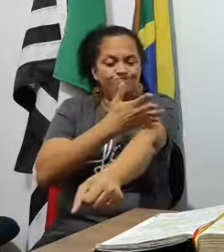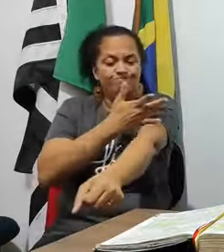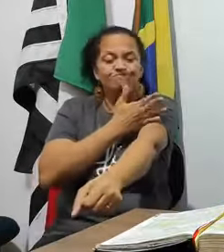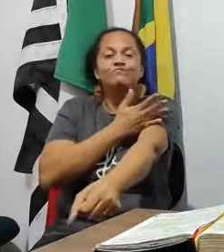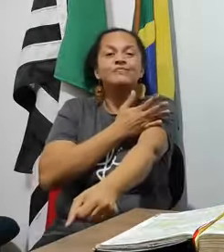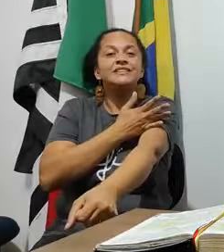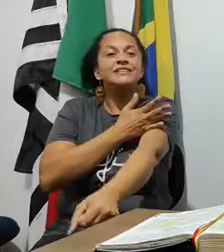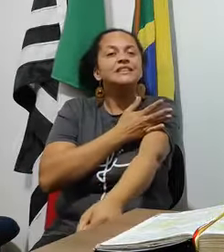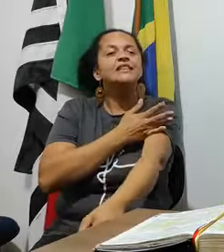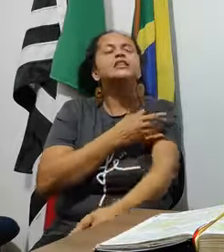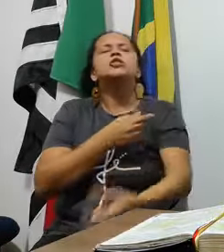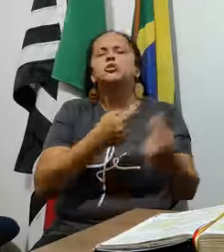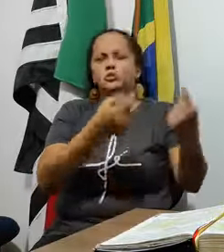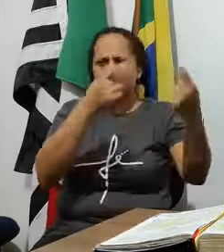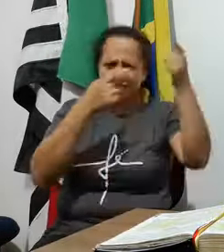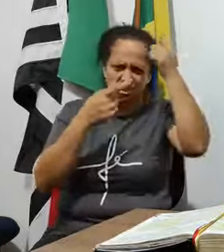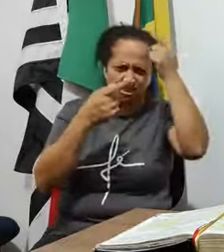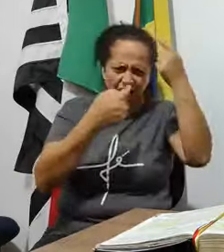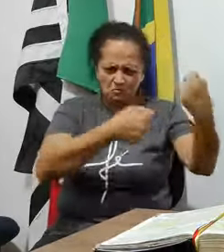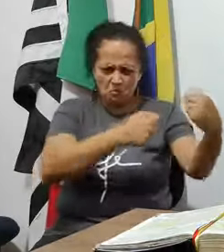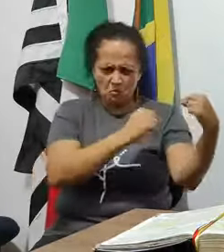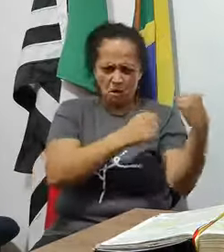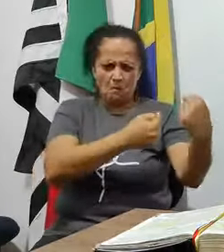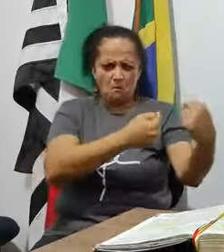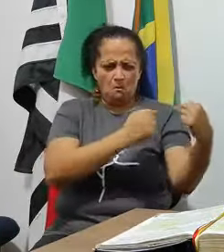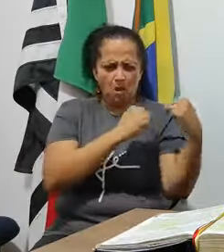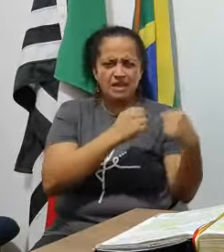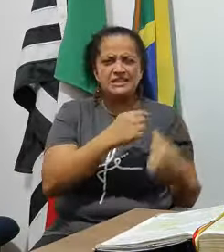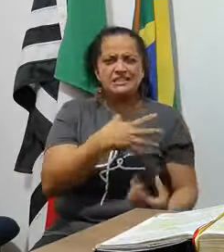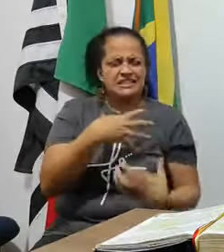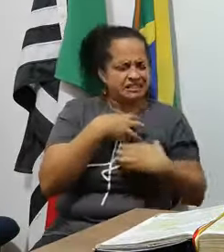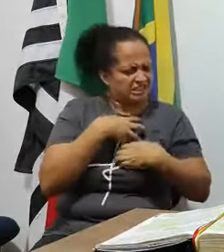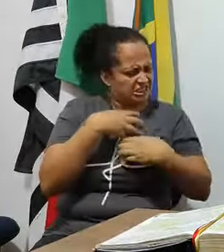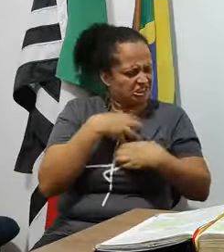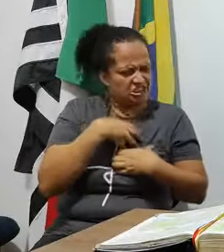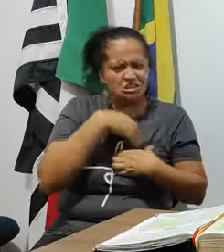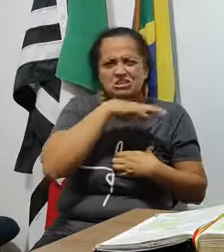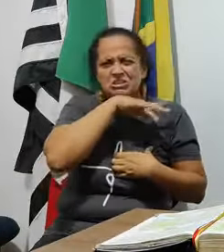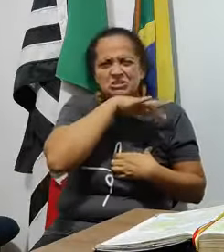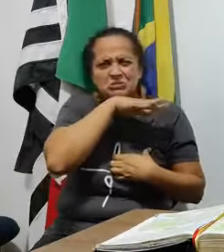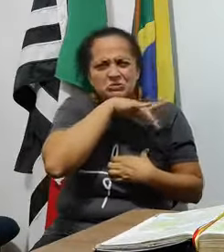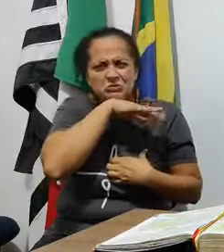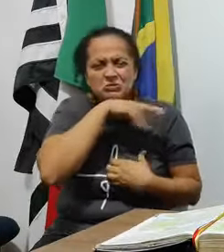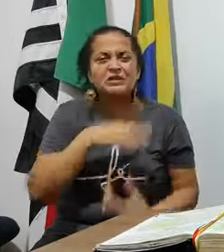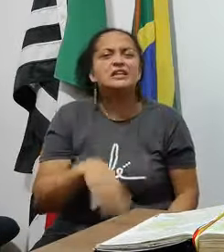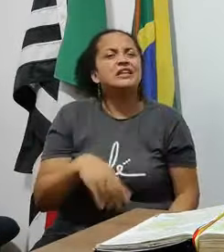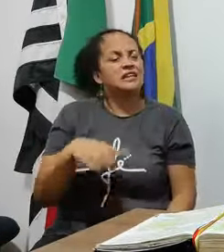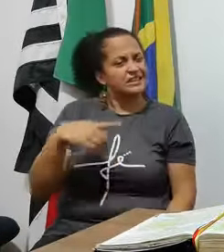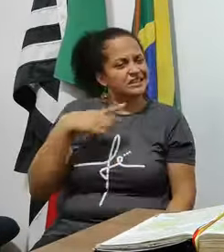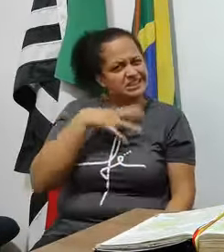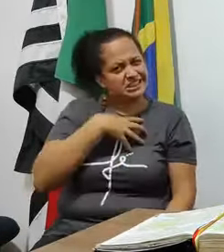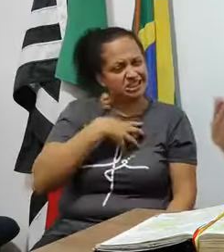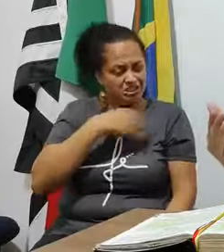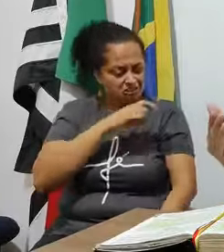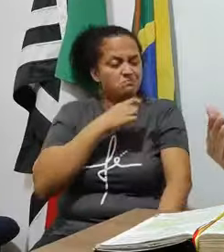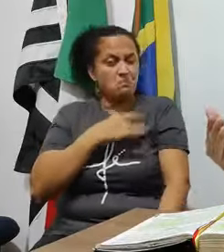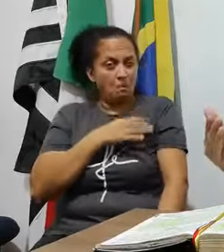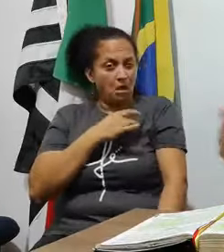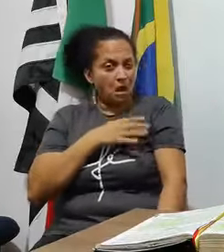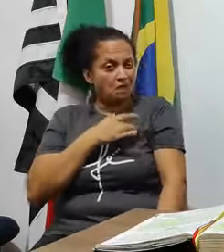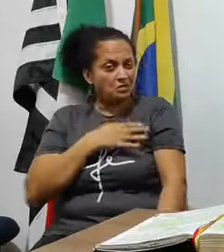são atacadas com sentimentos negativos, tais como medo,